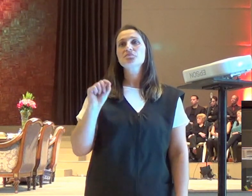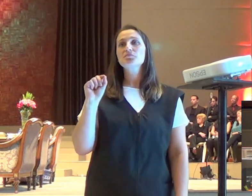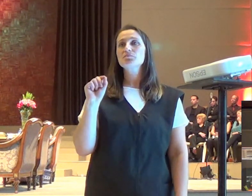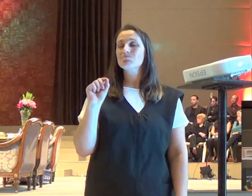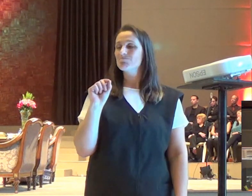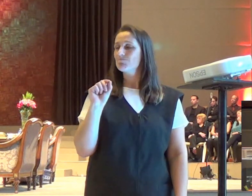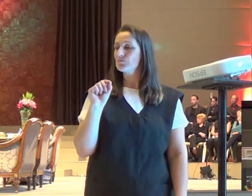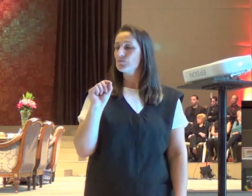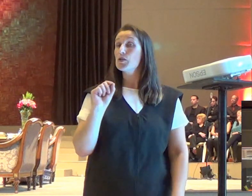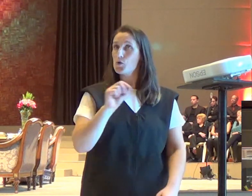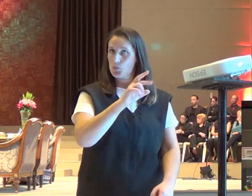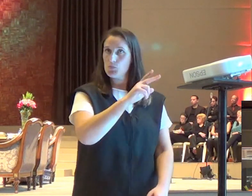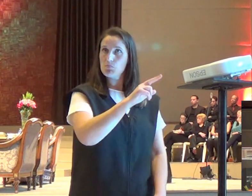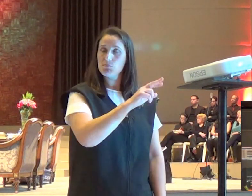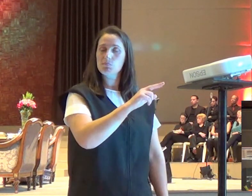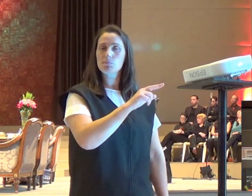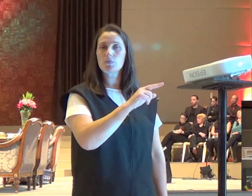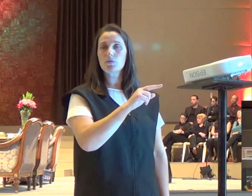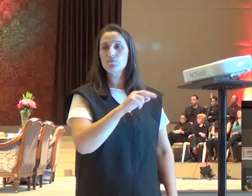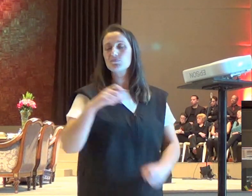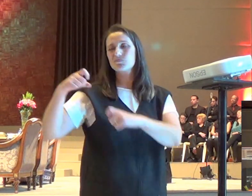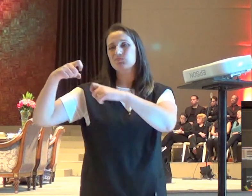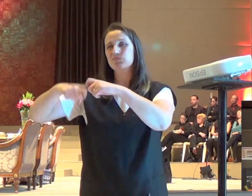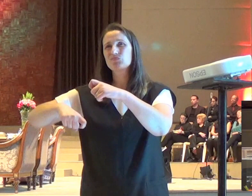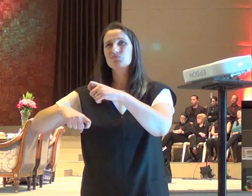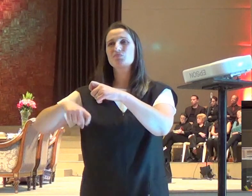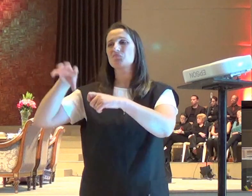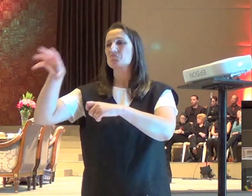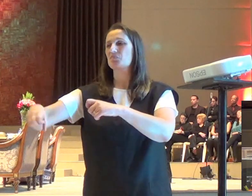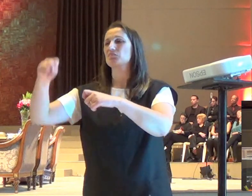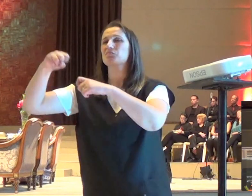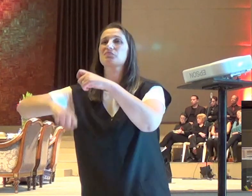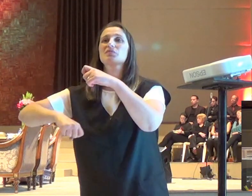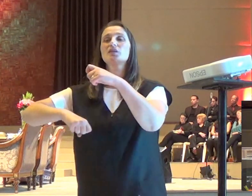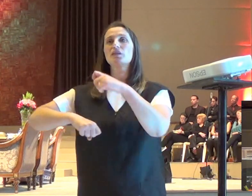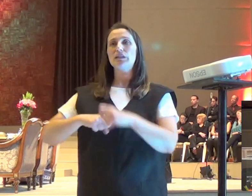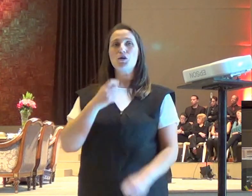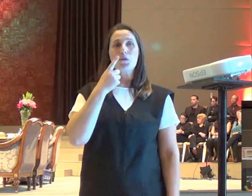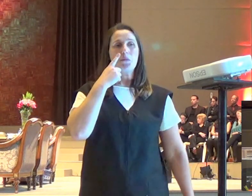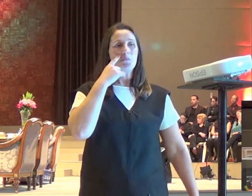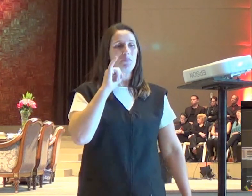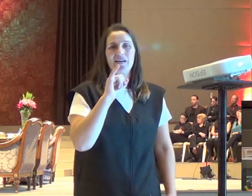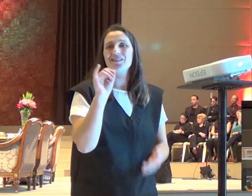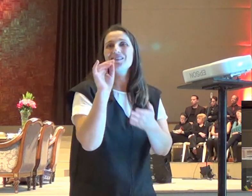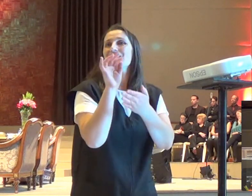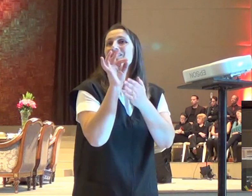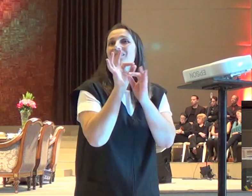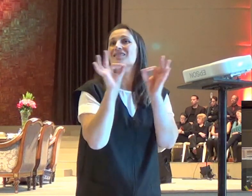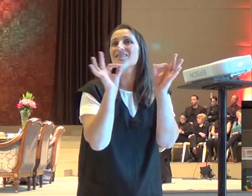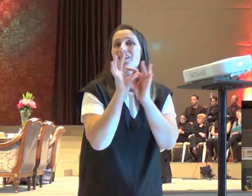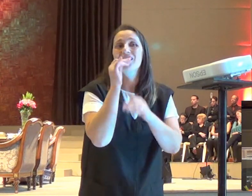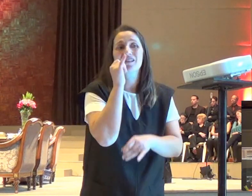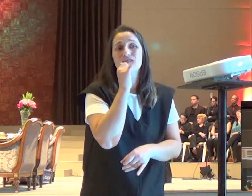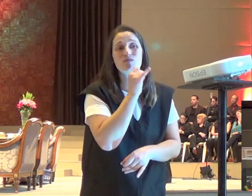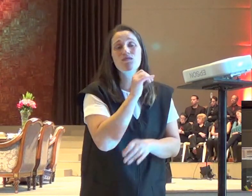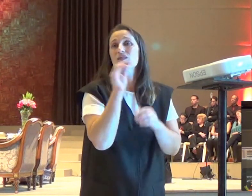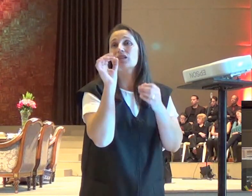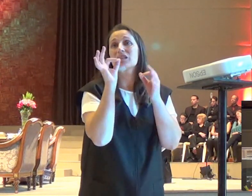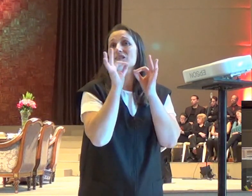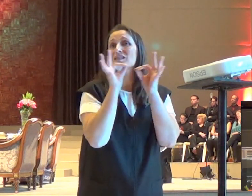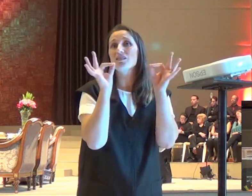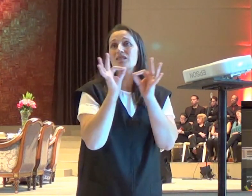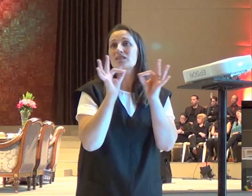pelo seu irmão e o pai não fala nada, não toma providência nenhuma, faz de conta que não